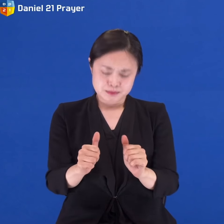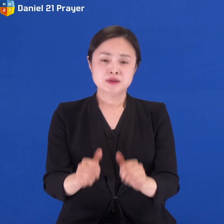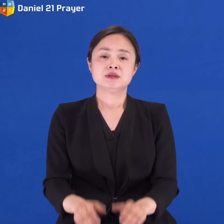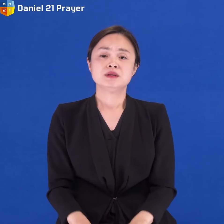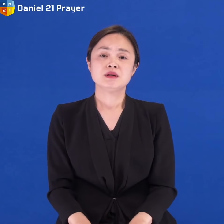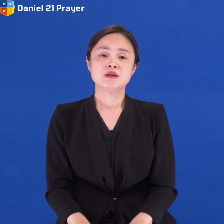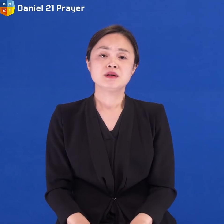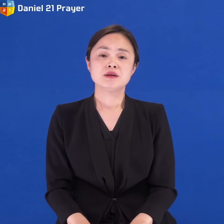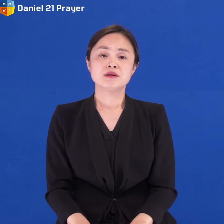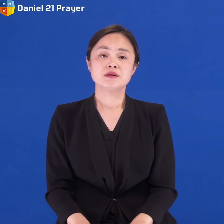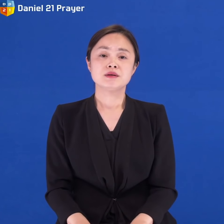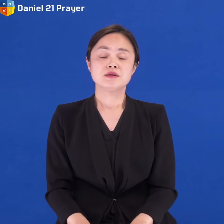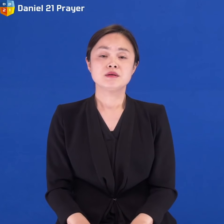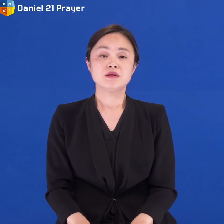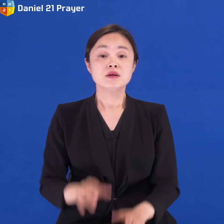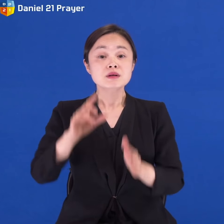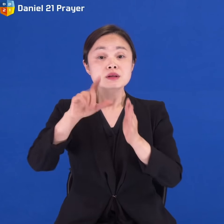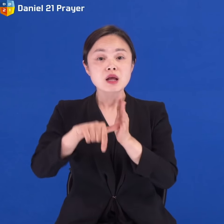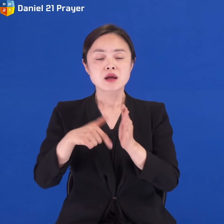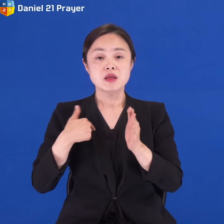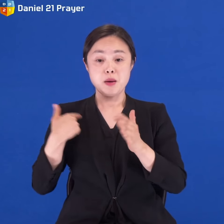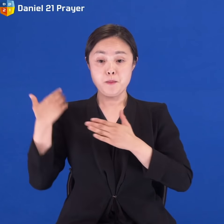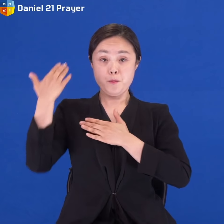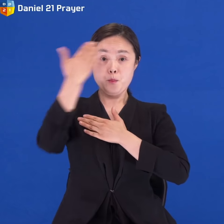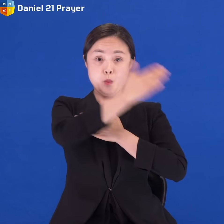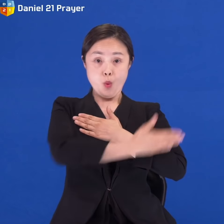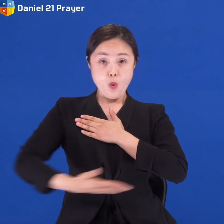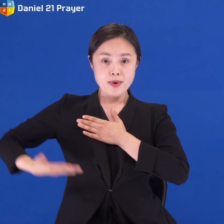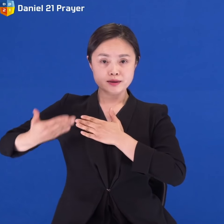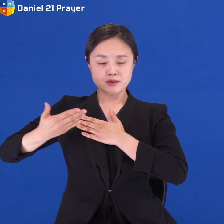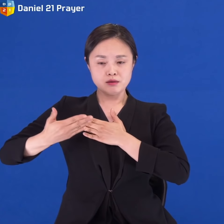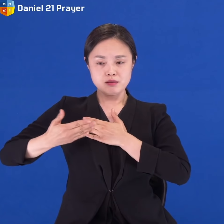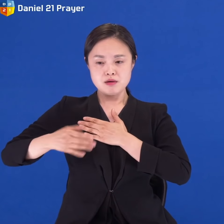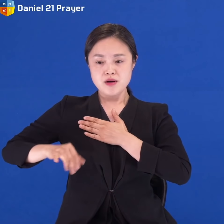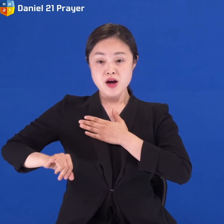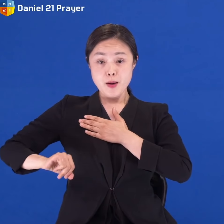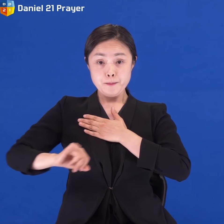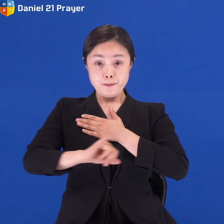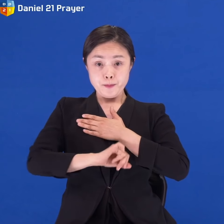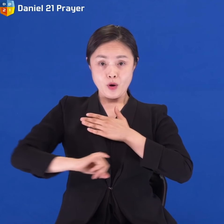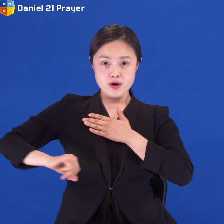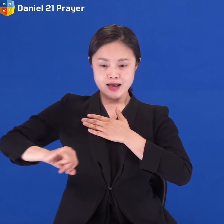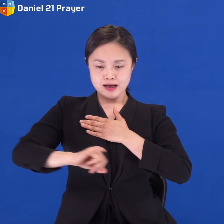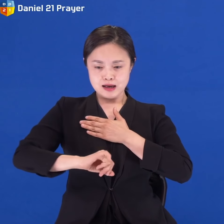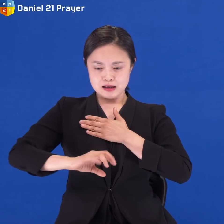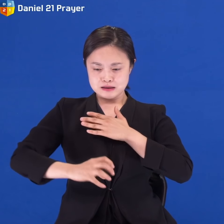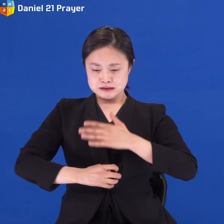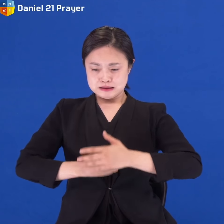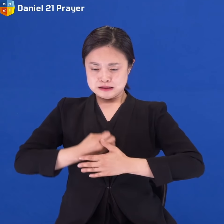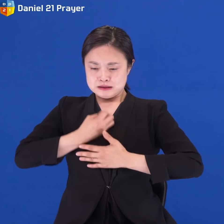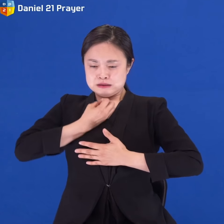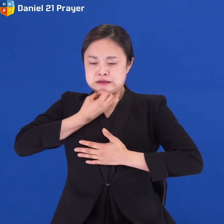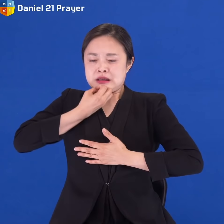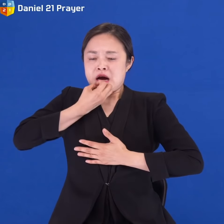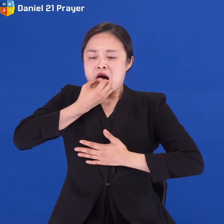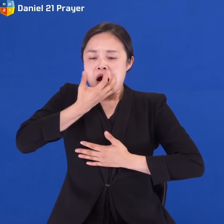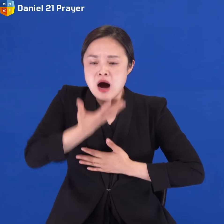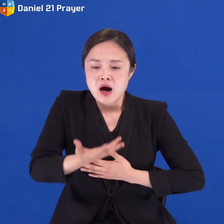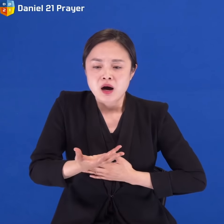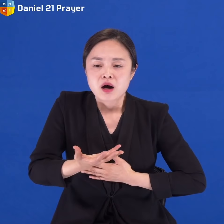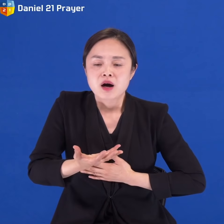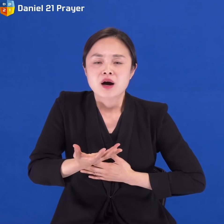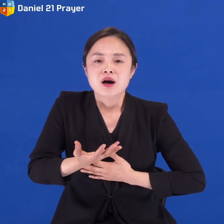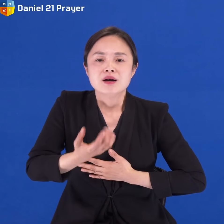제 몸에서 벌레가 입 밖으로 나오는 회개의 경험을 제가 했습니다.